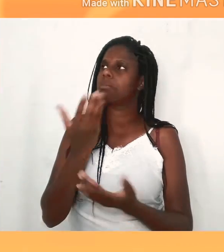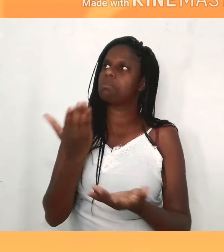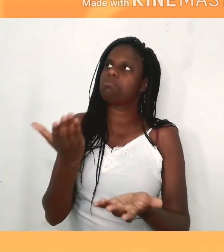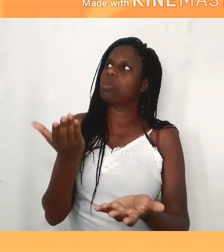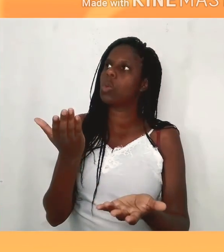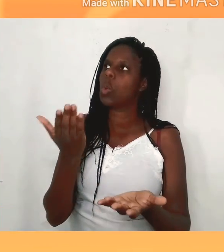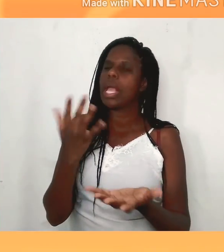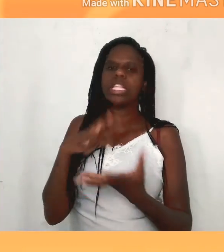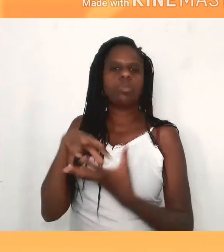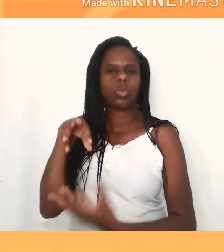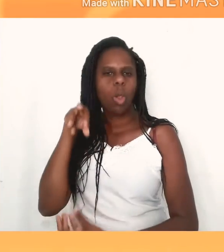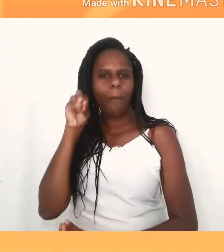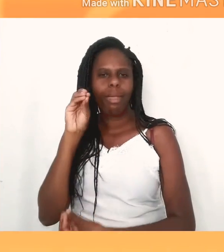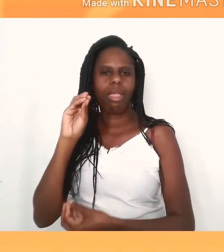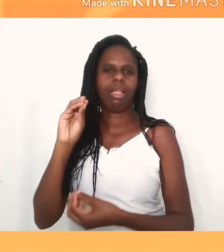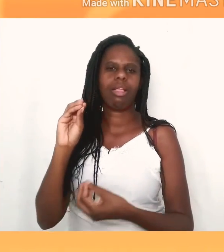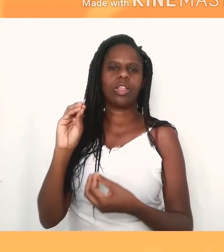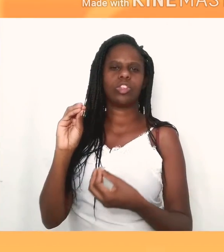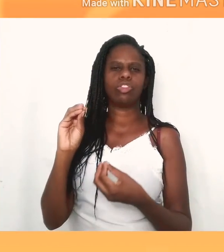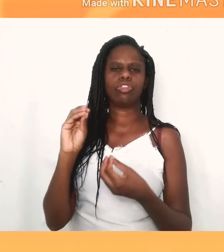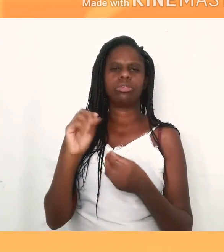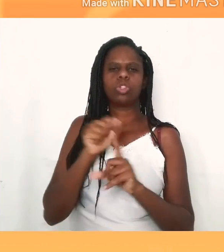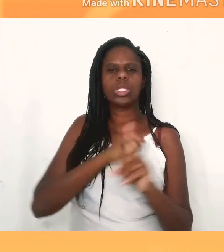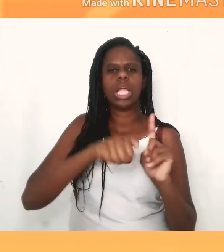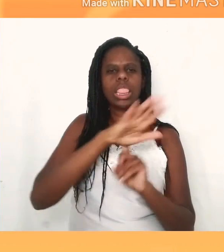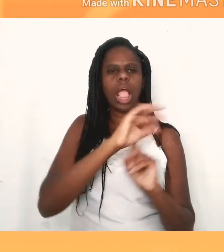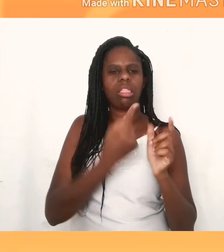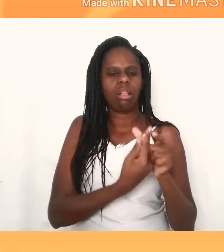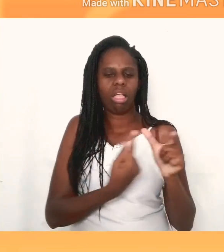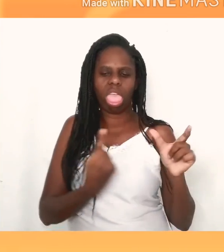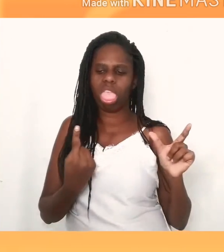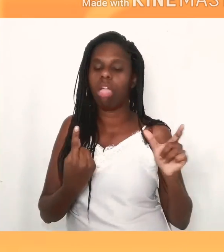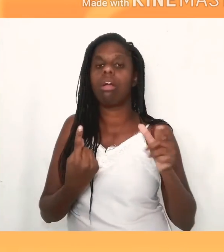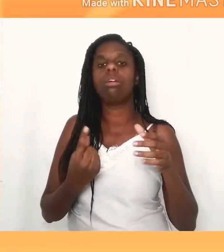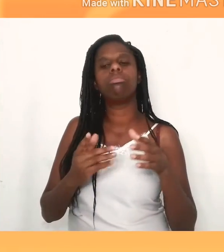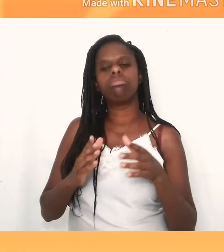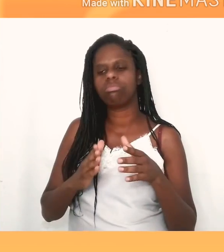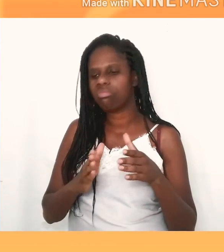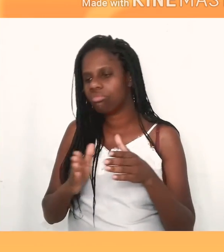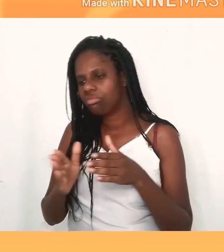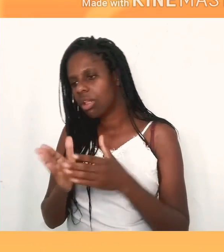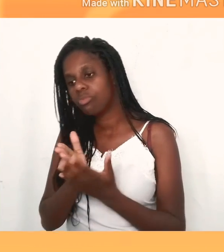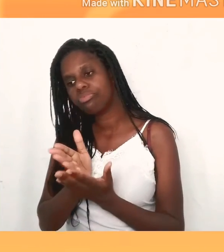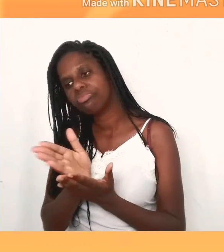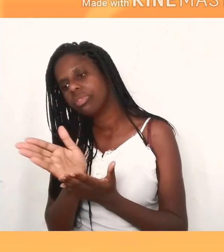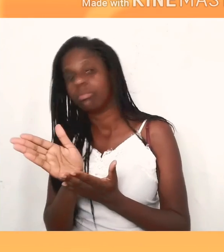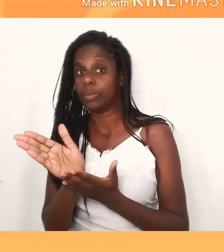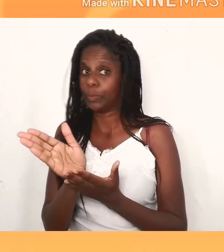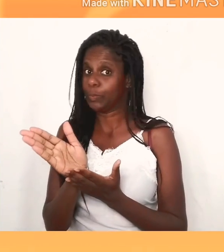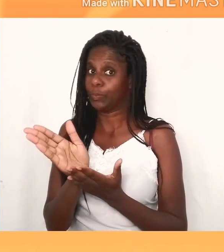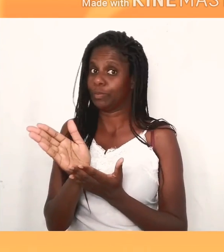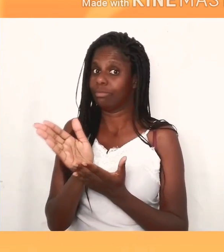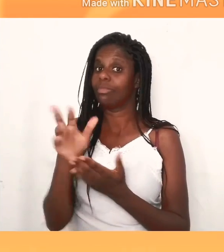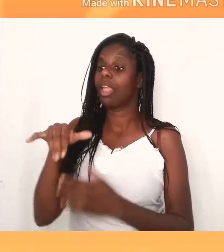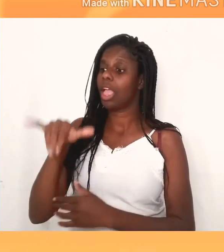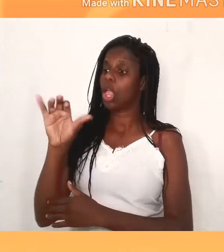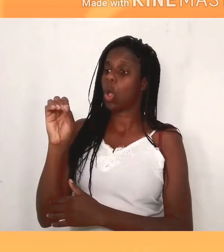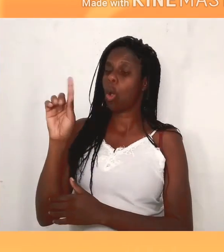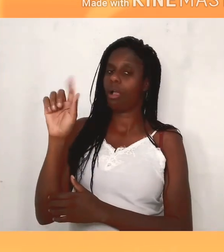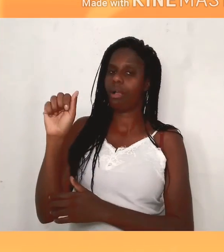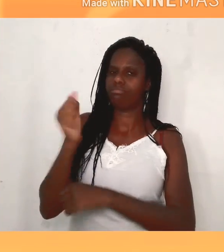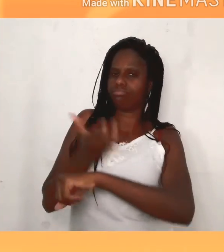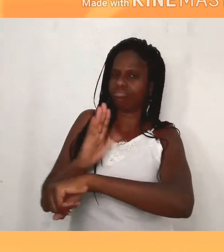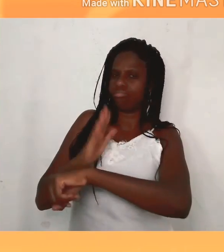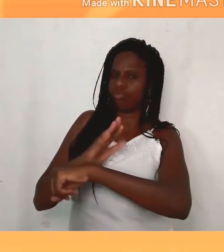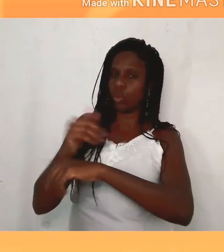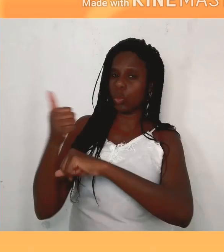num caminho espiritual fora da sociedade. Os yogis também desenvolveram para que todas